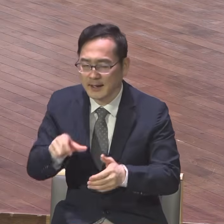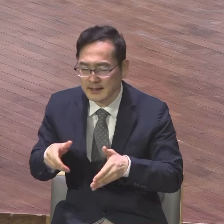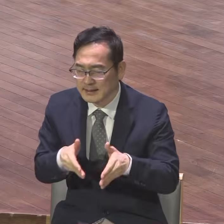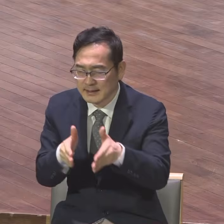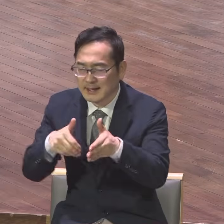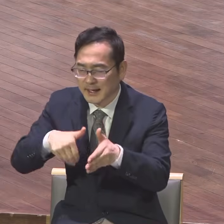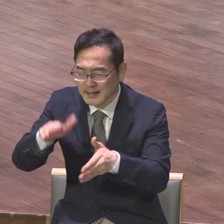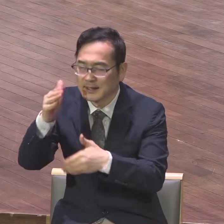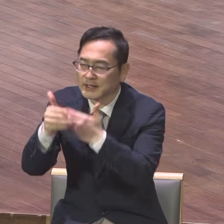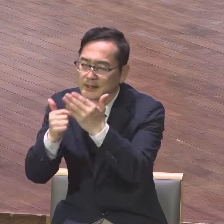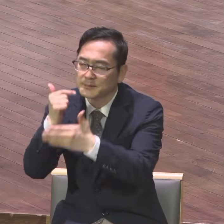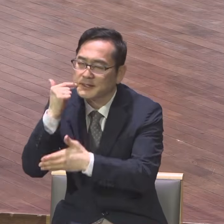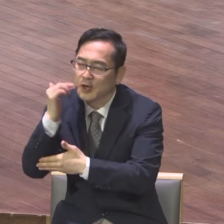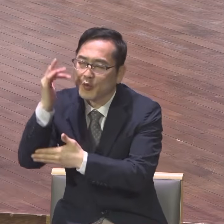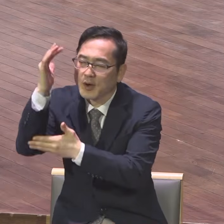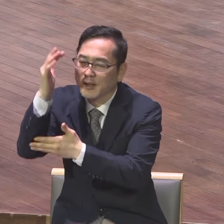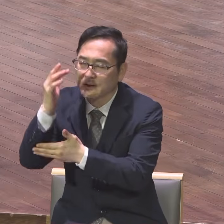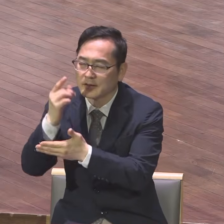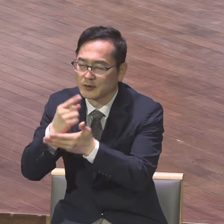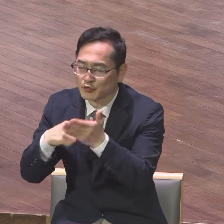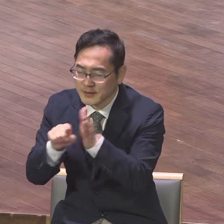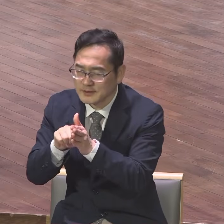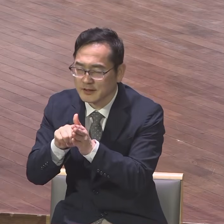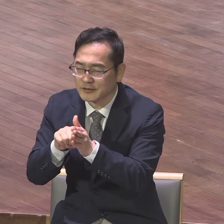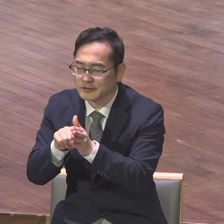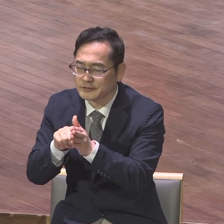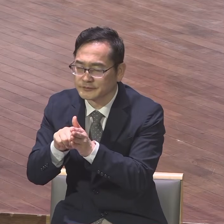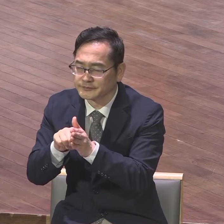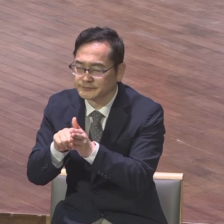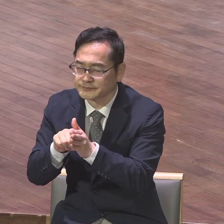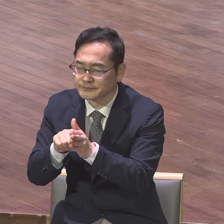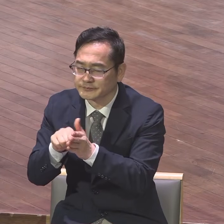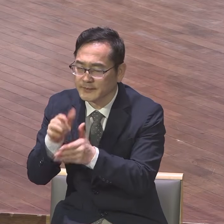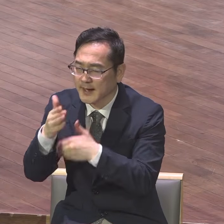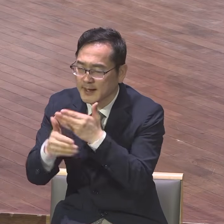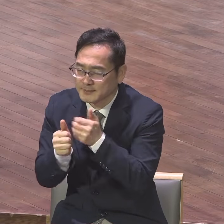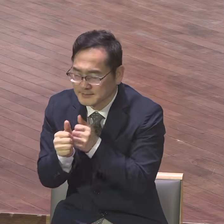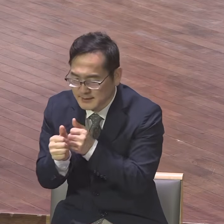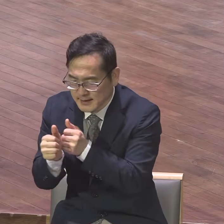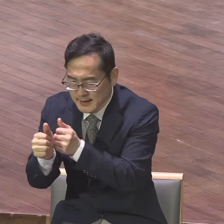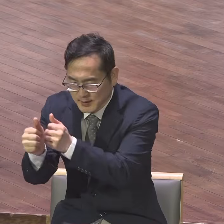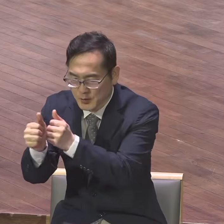언약 잡고 힘차게 달려가 모든 것을 함정을 서로이시는 하나님을